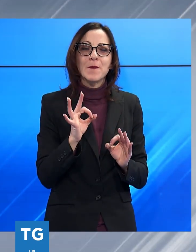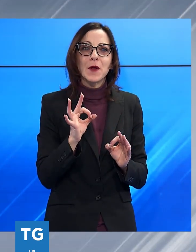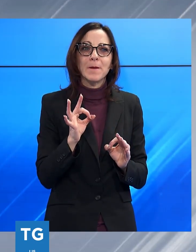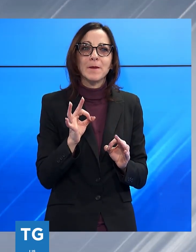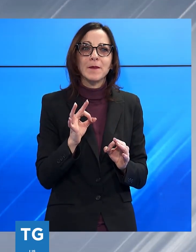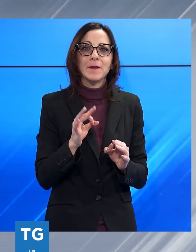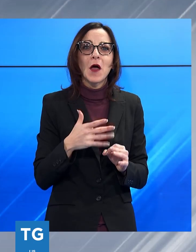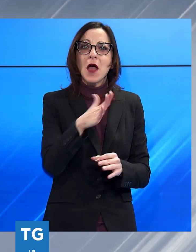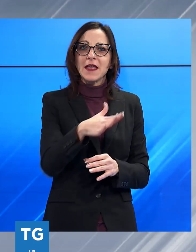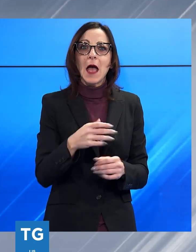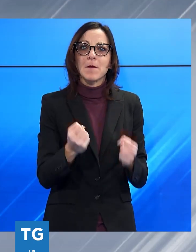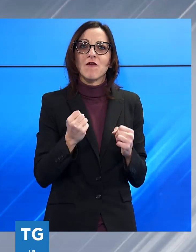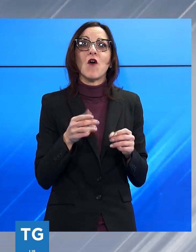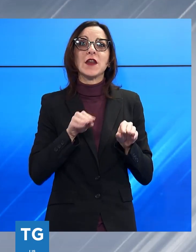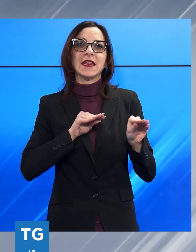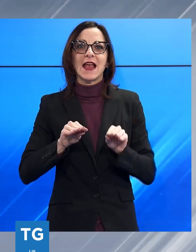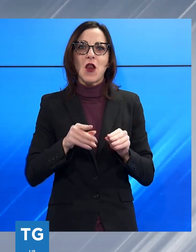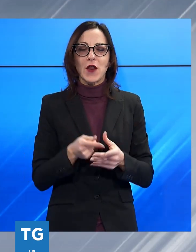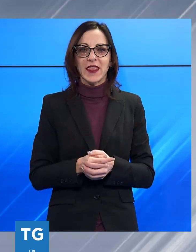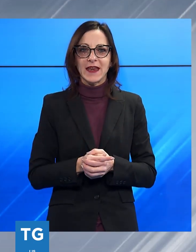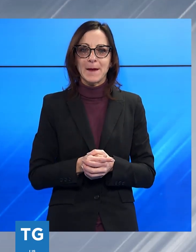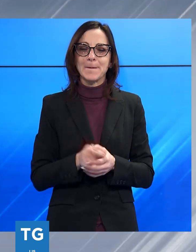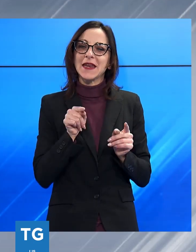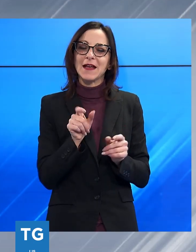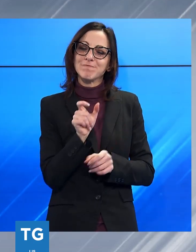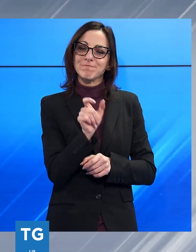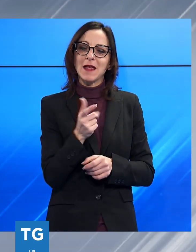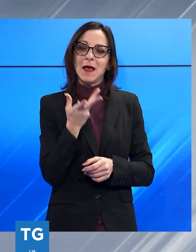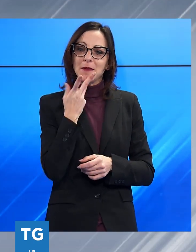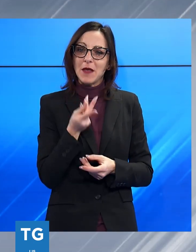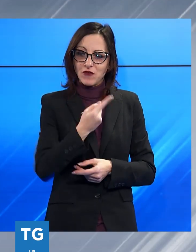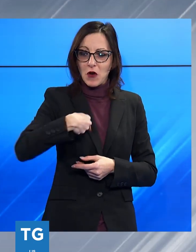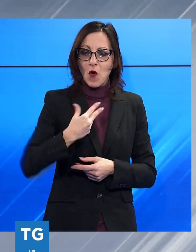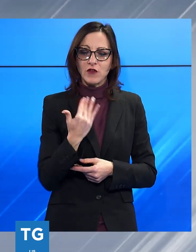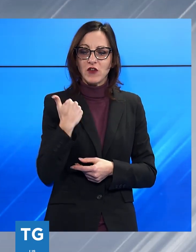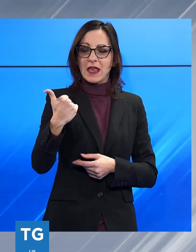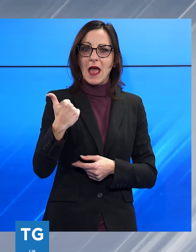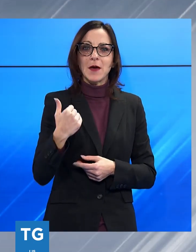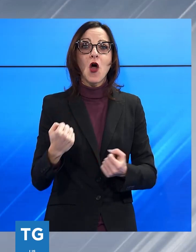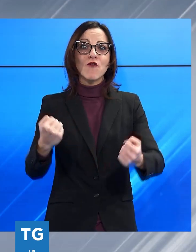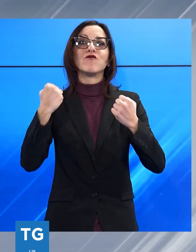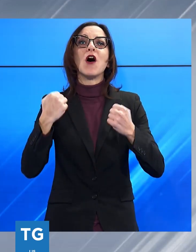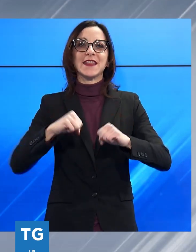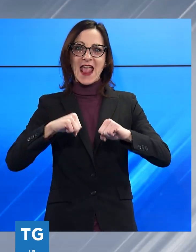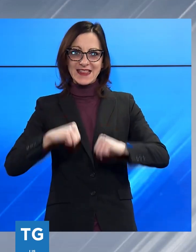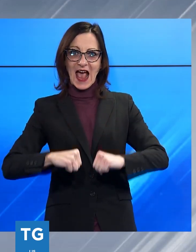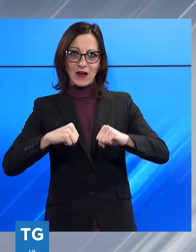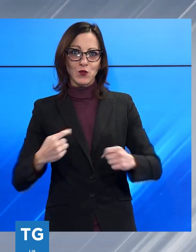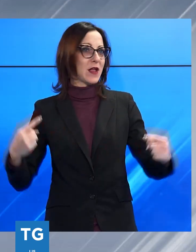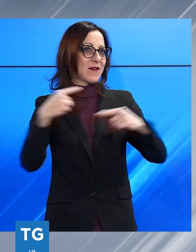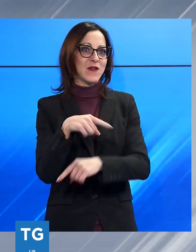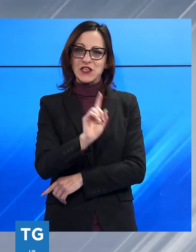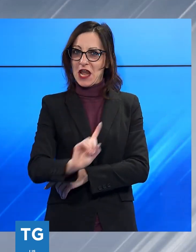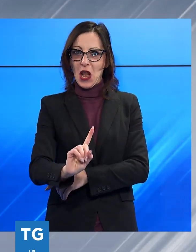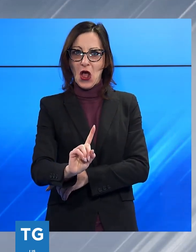chiamati le forze dell'ordine devo dire la verità perché mi piacerebbe che noi ci chiamassero le forze della Salute invece non ci chiamano qui